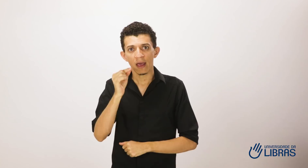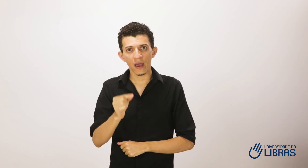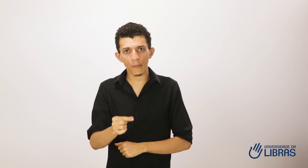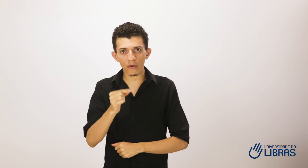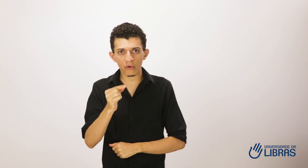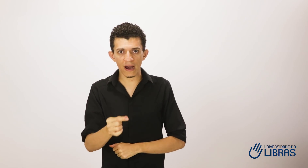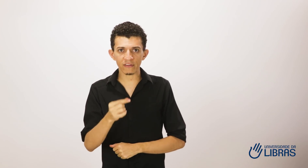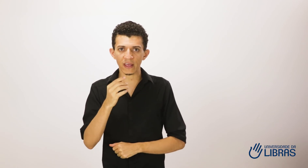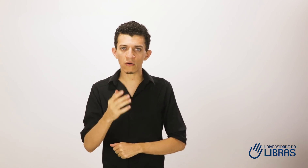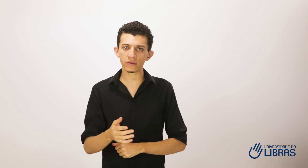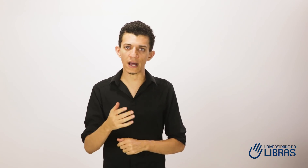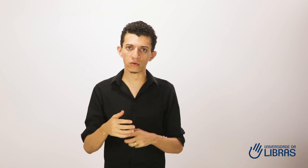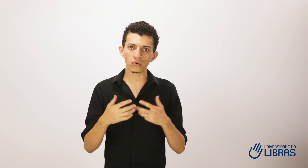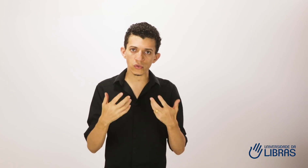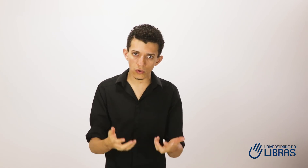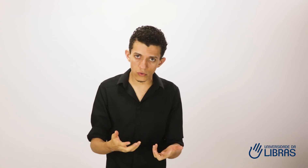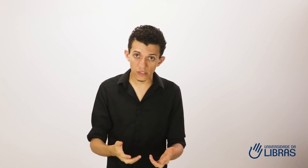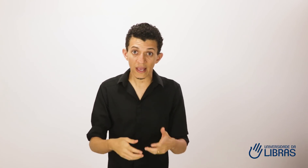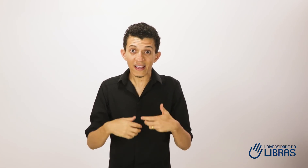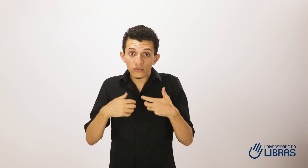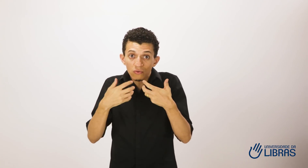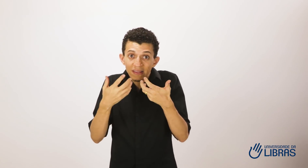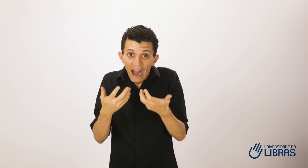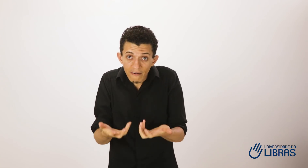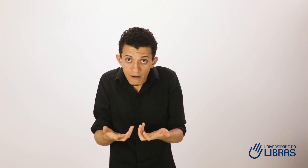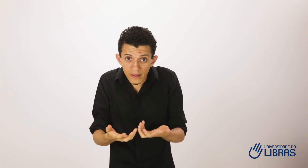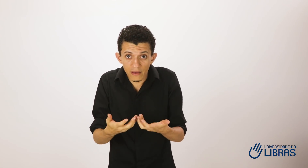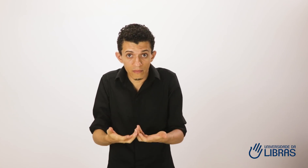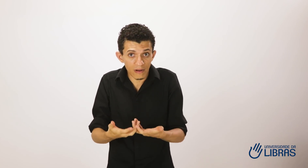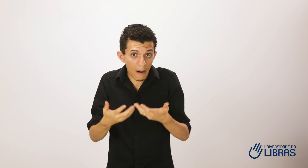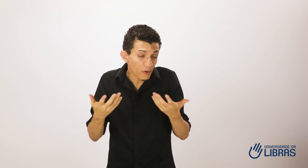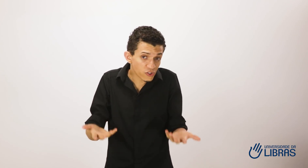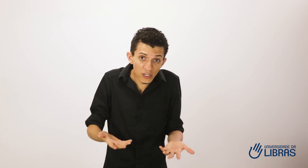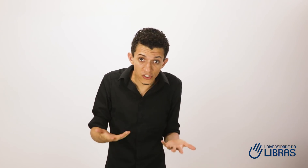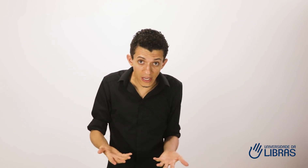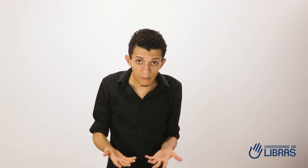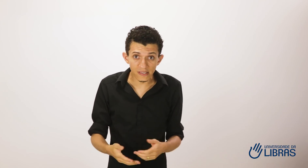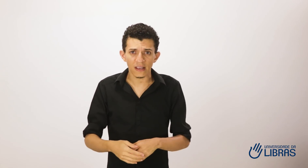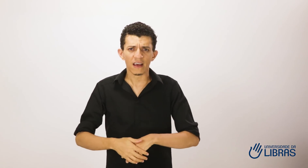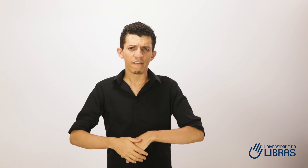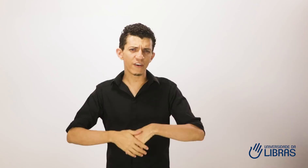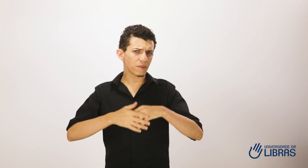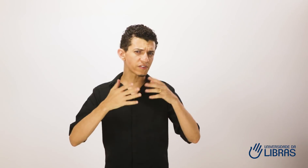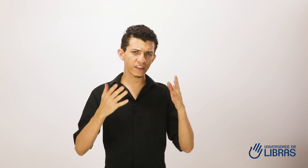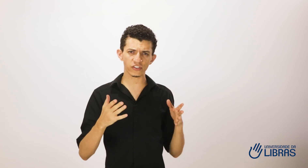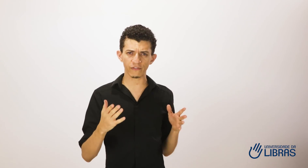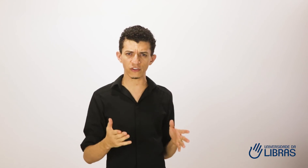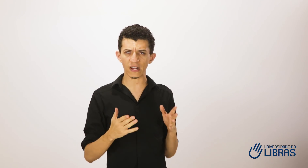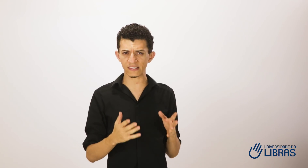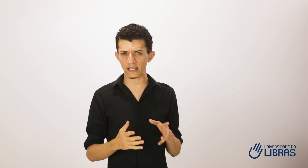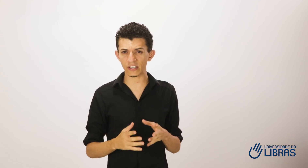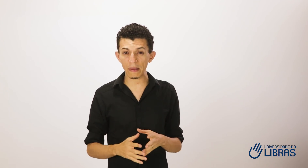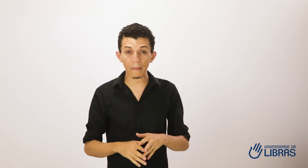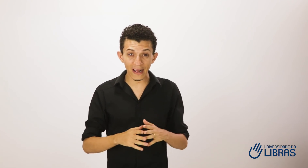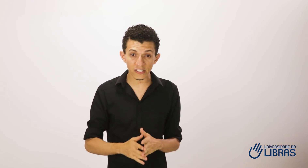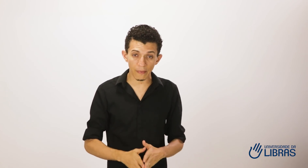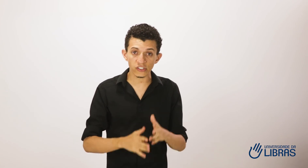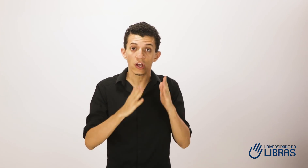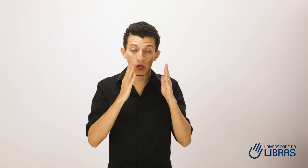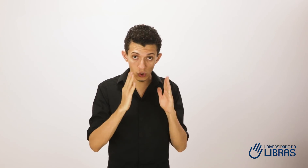eu procurava ter contato com surdos, estudava a minha apostila de Libras, vi umas fitas de videocassete também praticamente